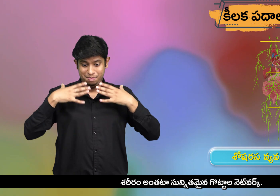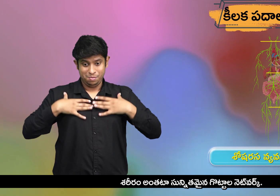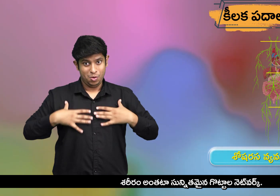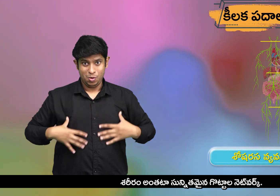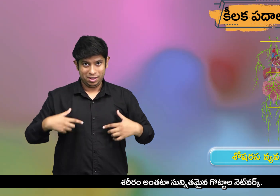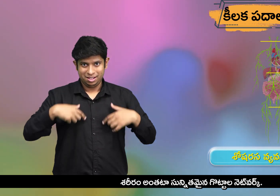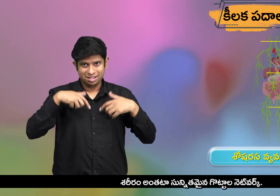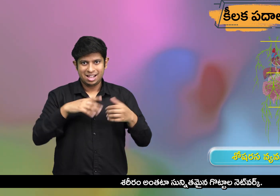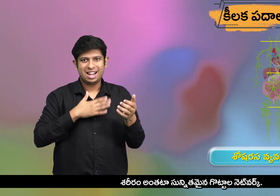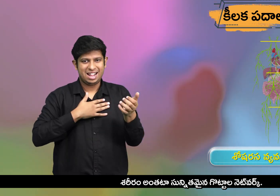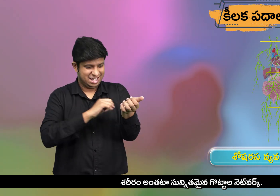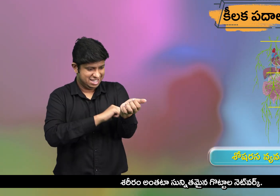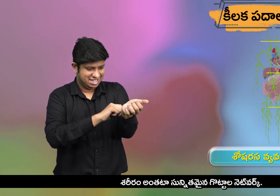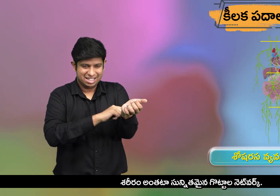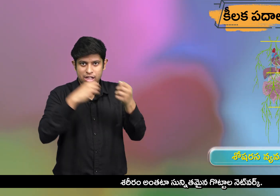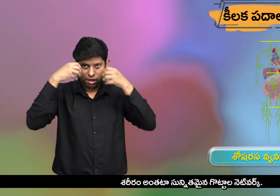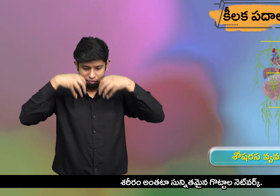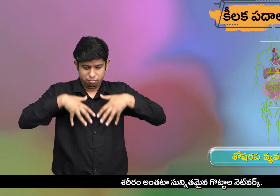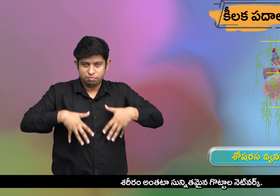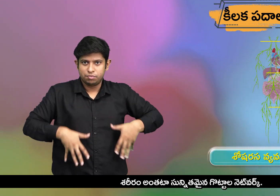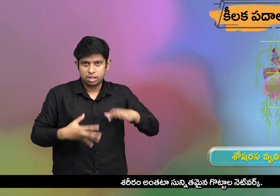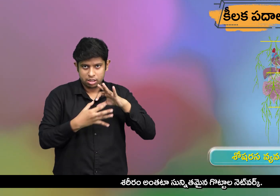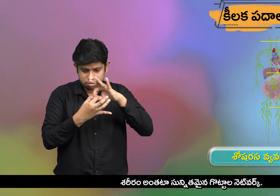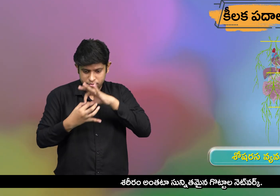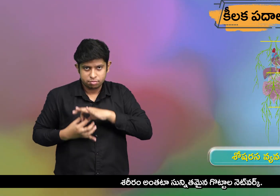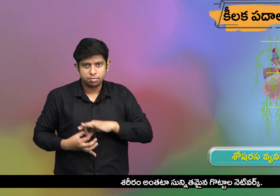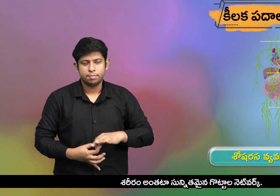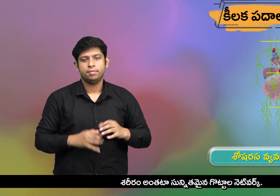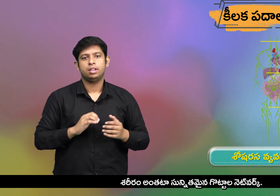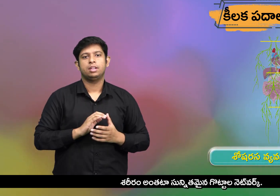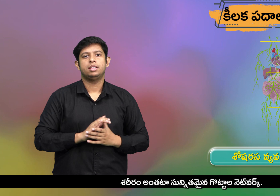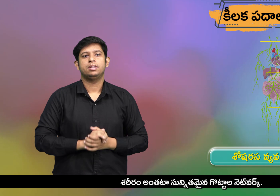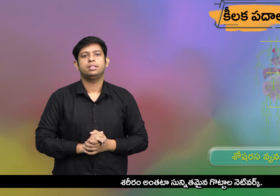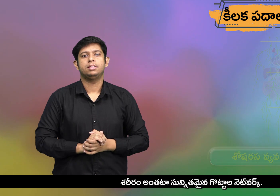శరీరం అంతటా సున్నితమైన గొట్టాల నెట్వర్క్.